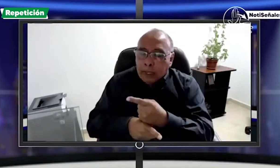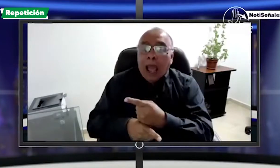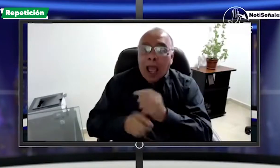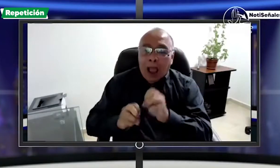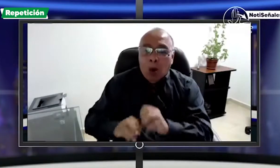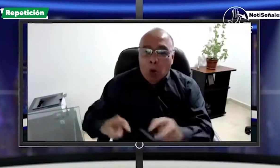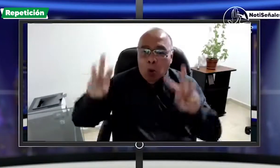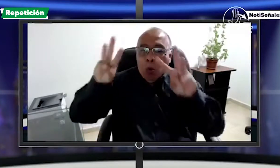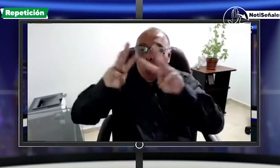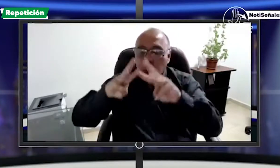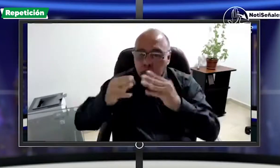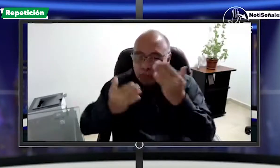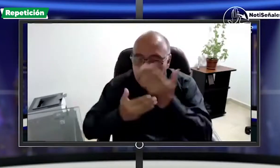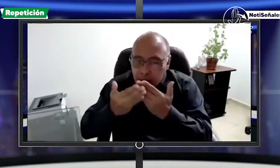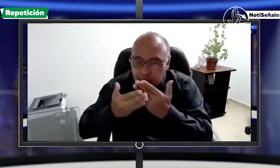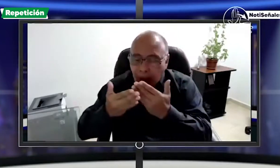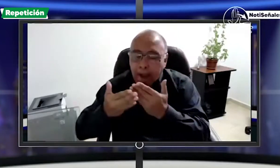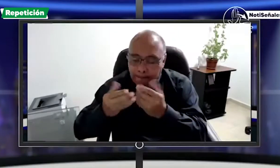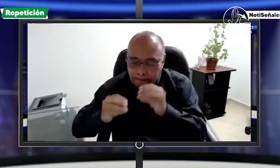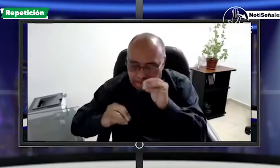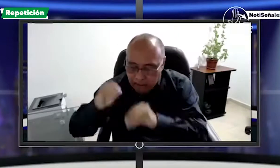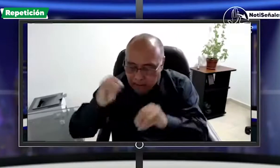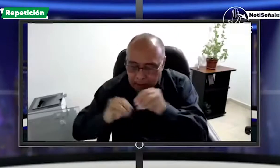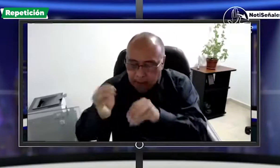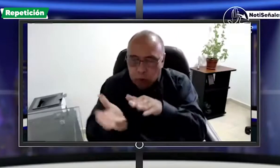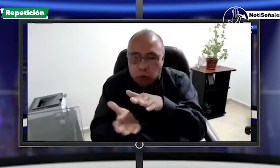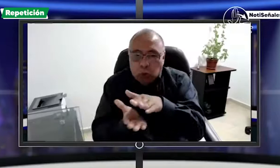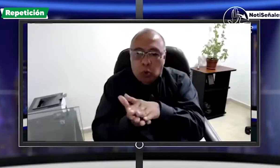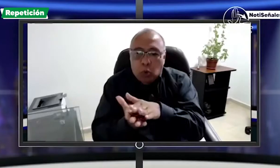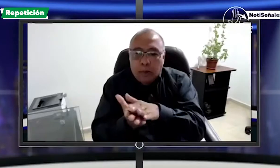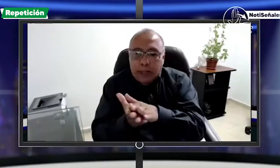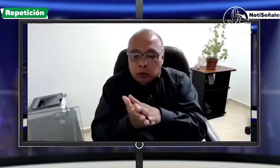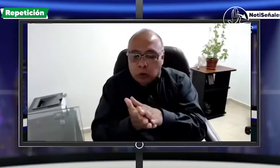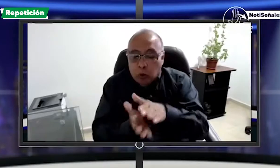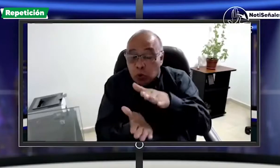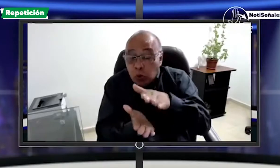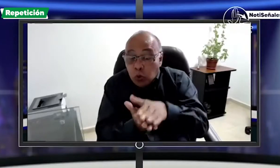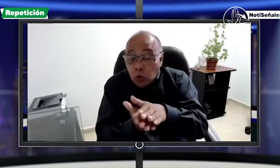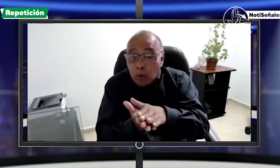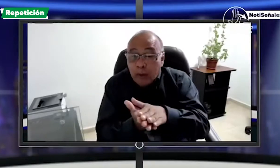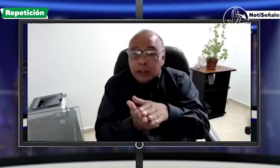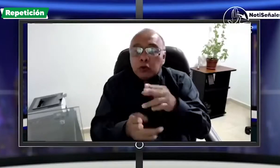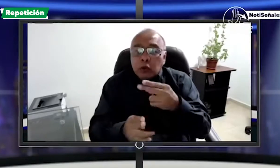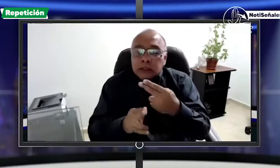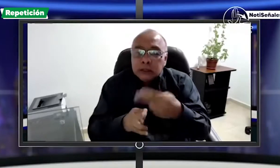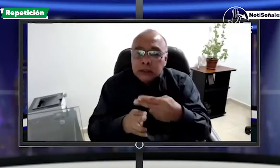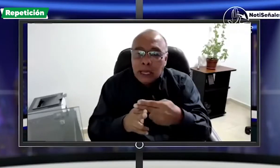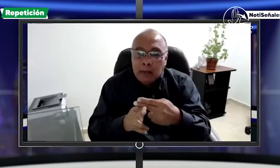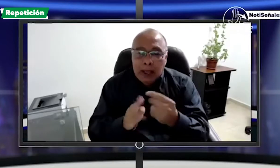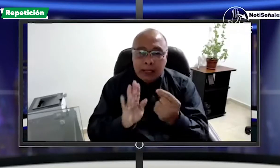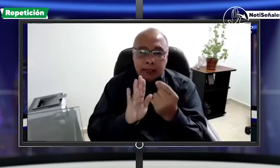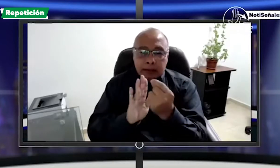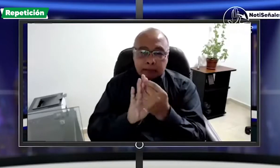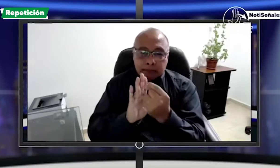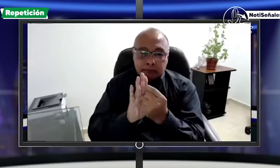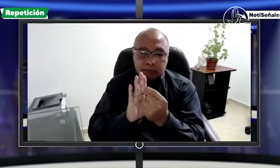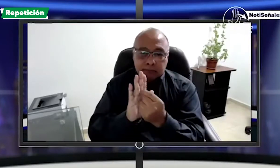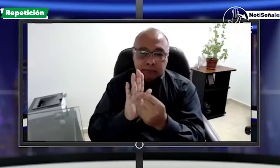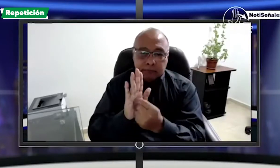artículo Nueve Se debe cumplir Un tema De Que cada